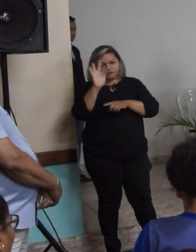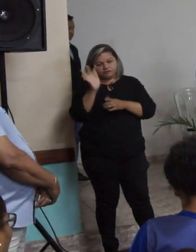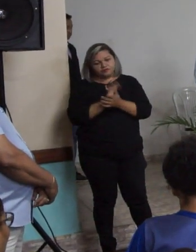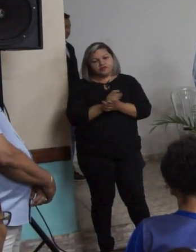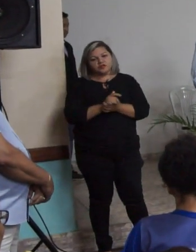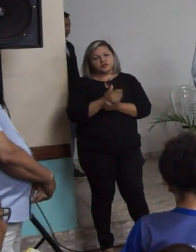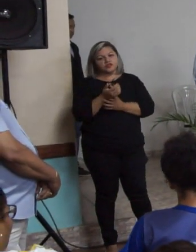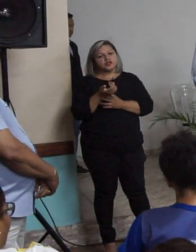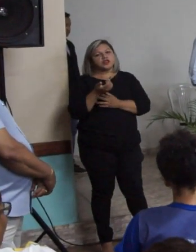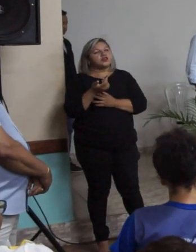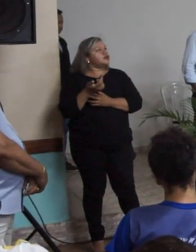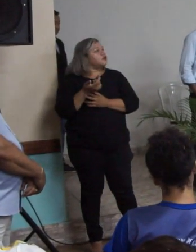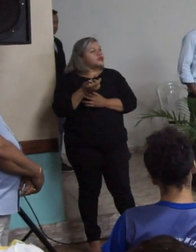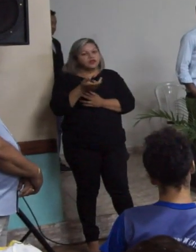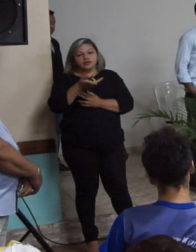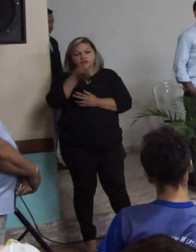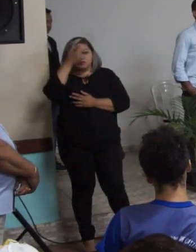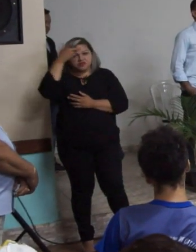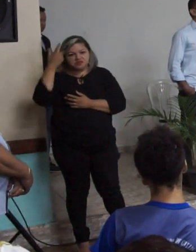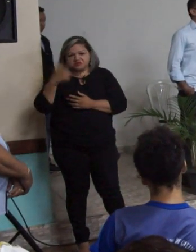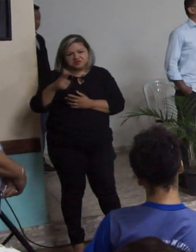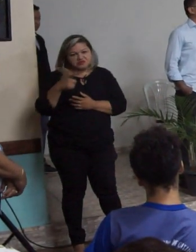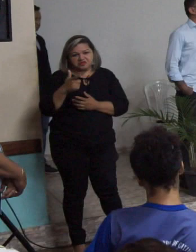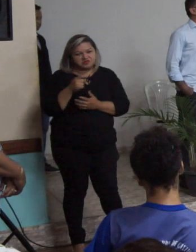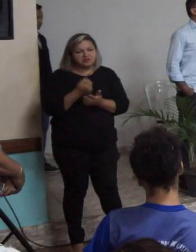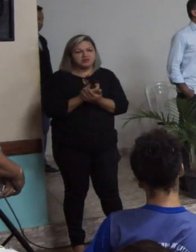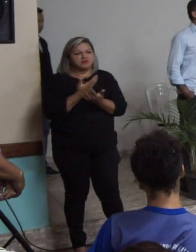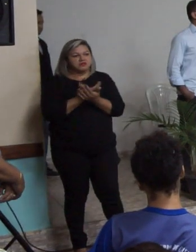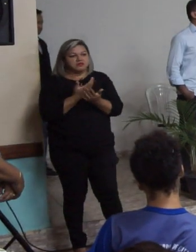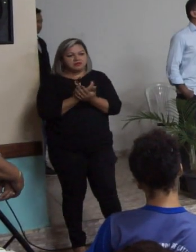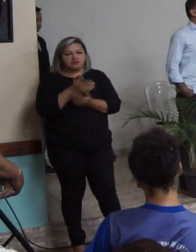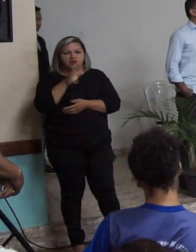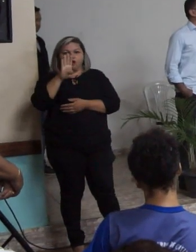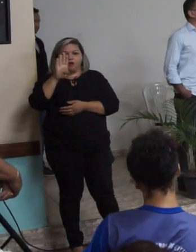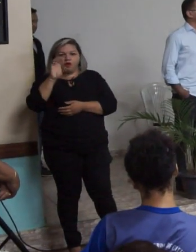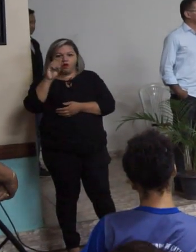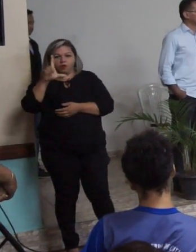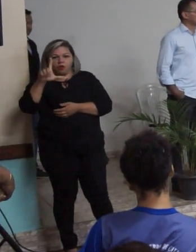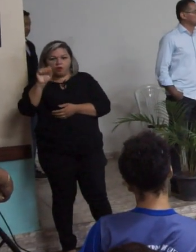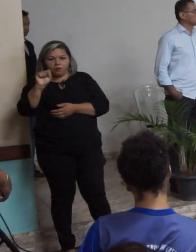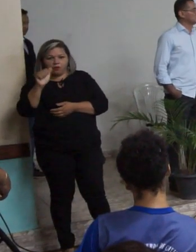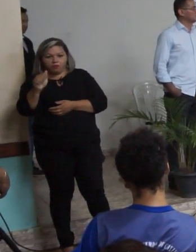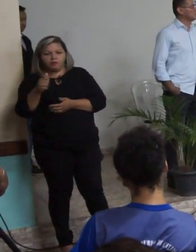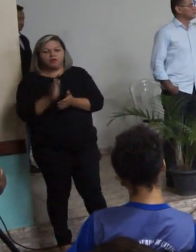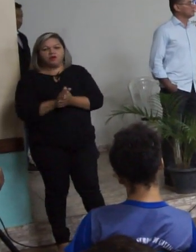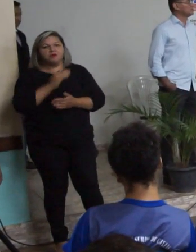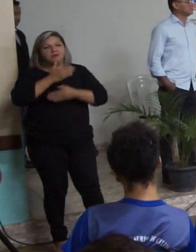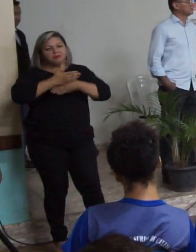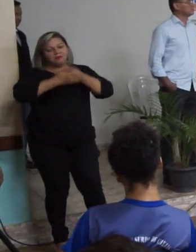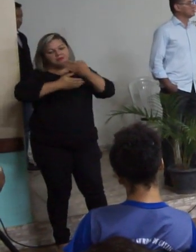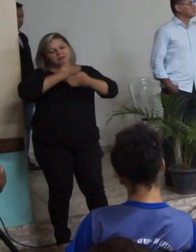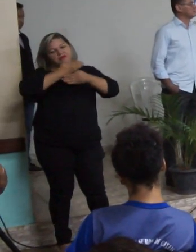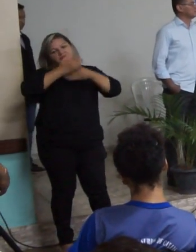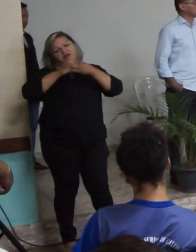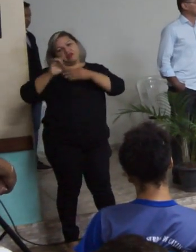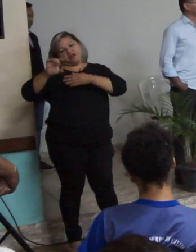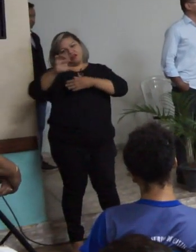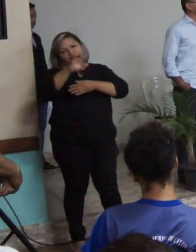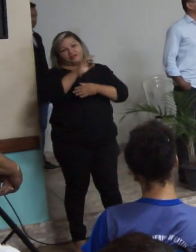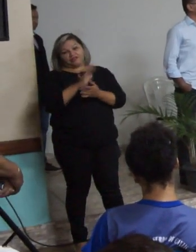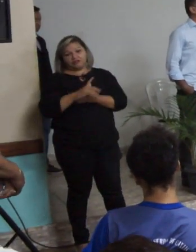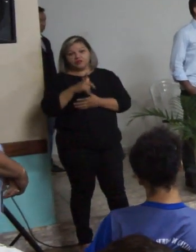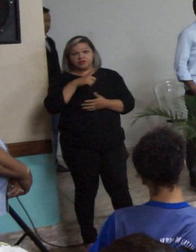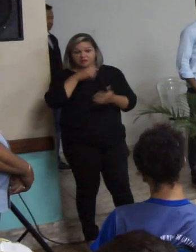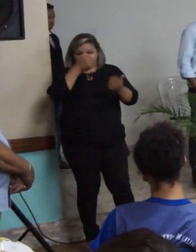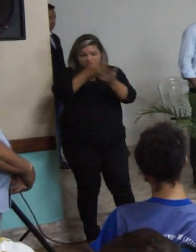condição sou eu. Quem está pagando o Bolsa Família sou eu. Quem está construindo a casa é cada um de vocês que tem uma residência,